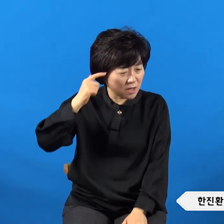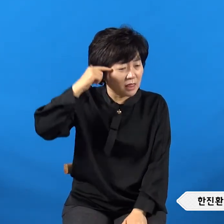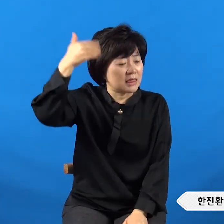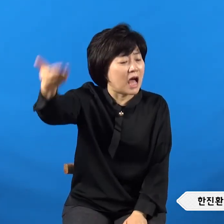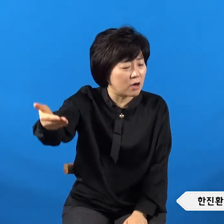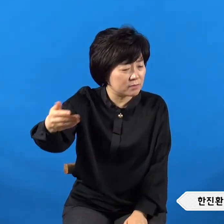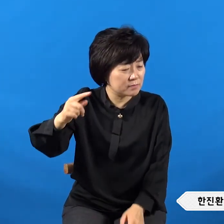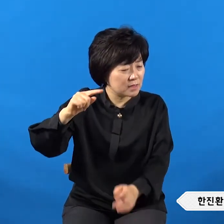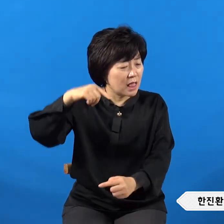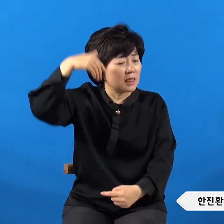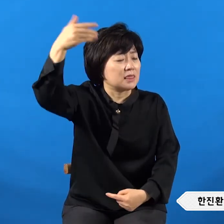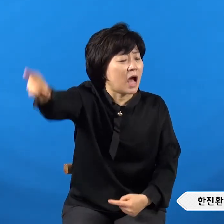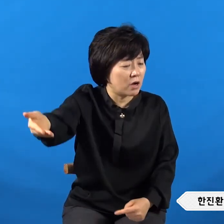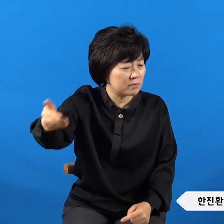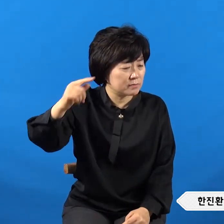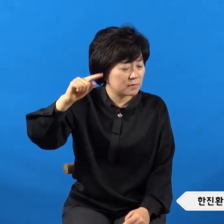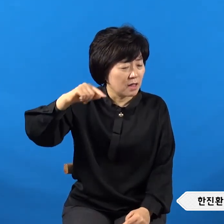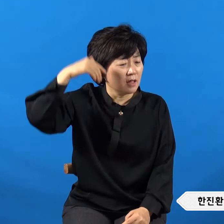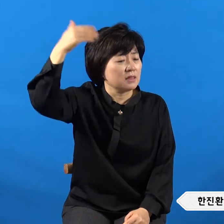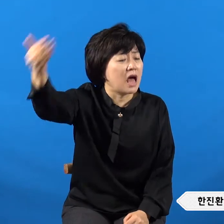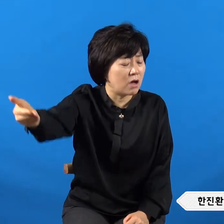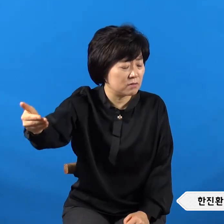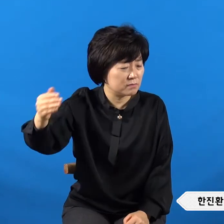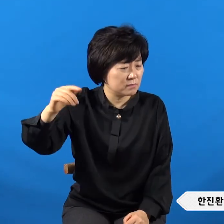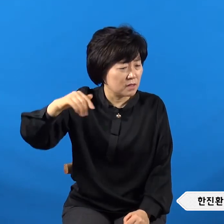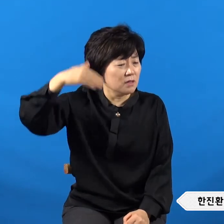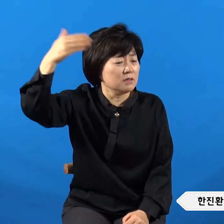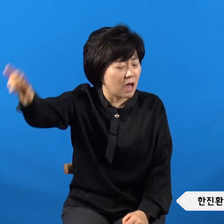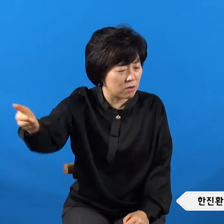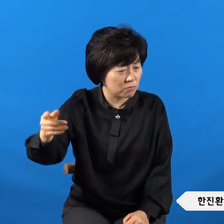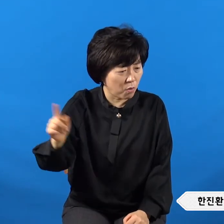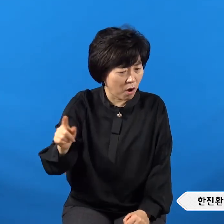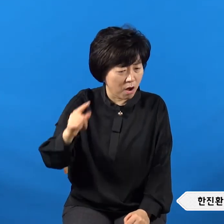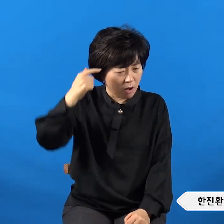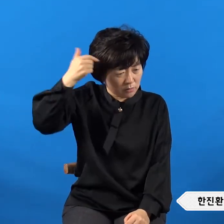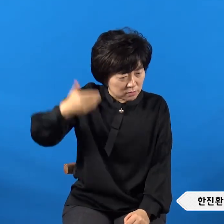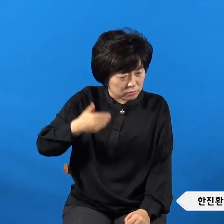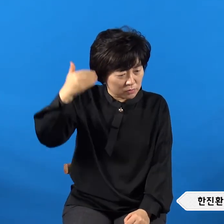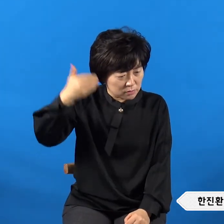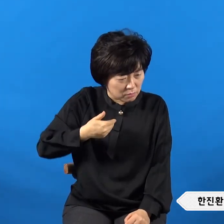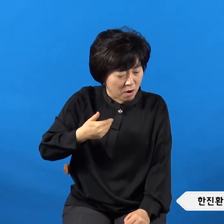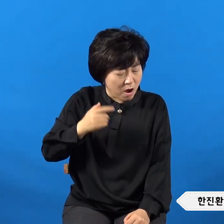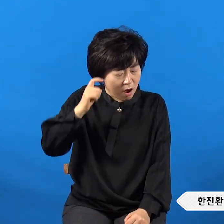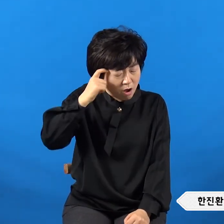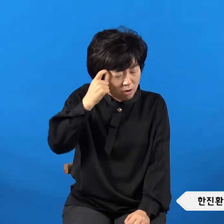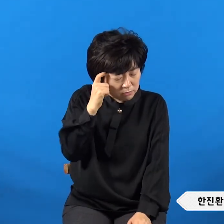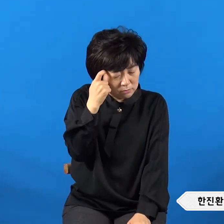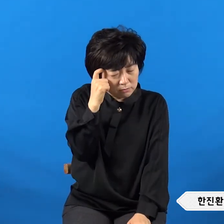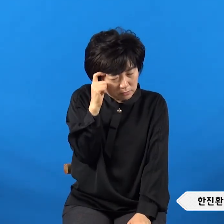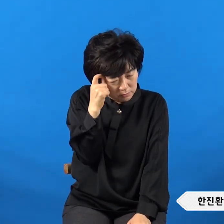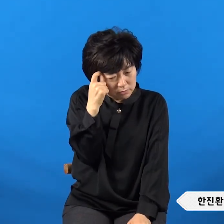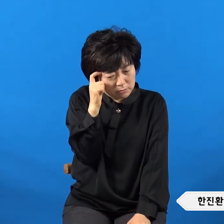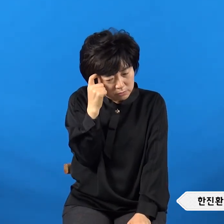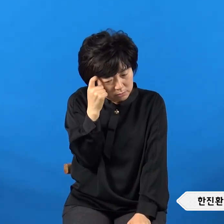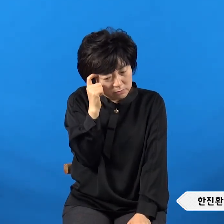어떻게 되지? 그리고 그 다음에는 또 어떻게 되지? 그 다음에는 그 질문이 떠나지를 않는 것입니다.